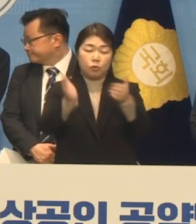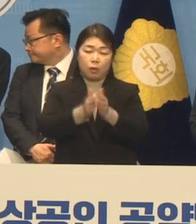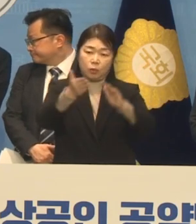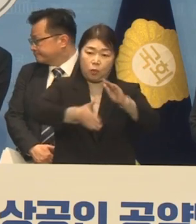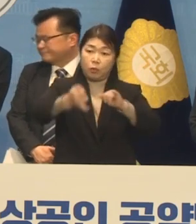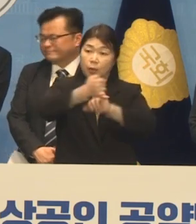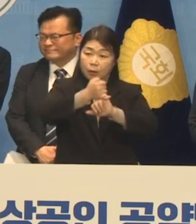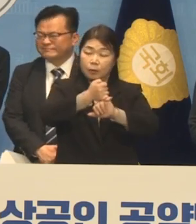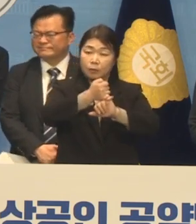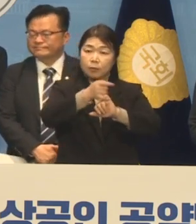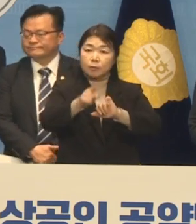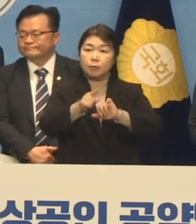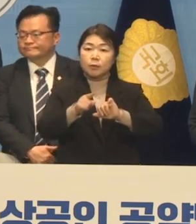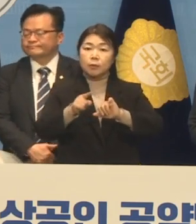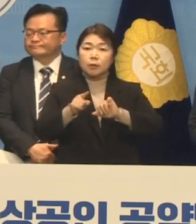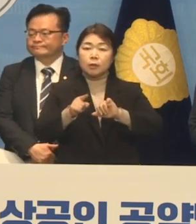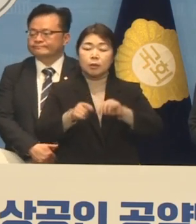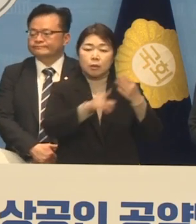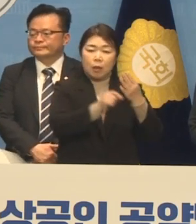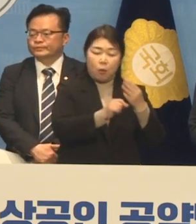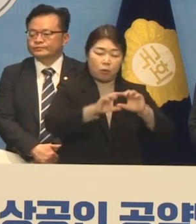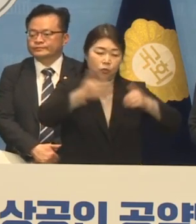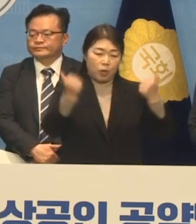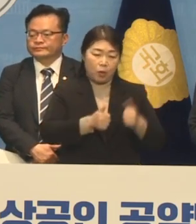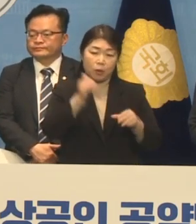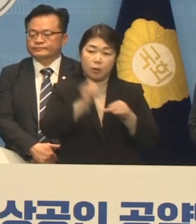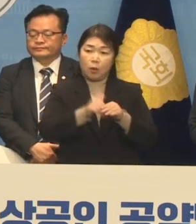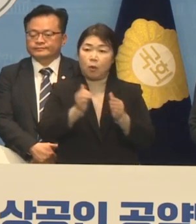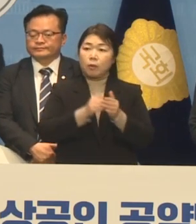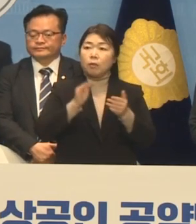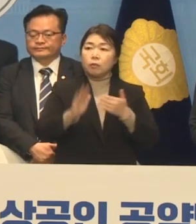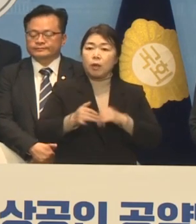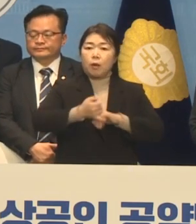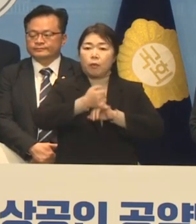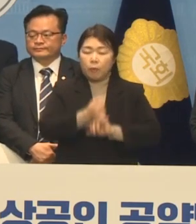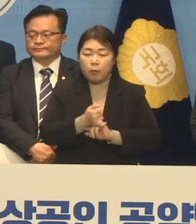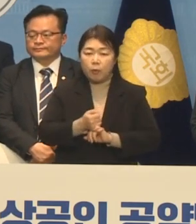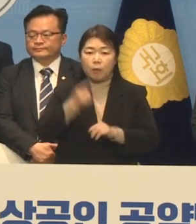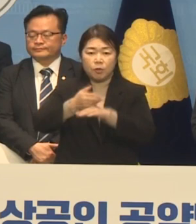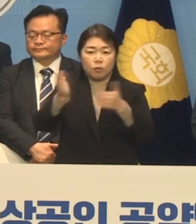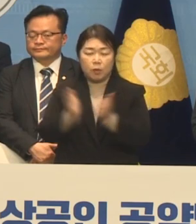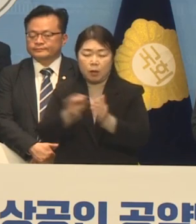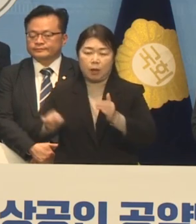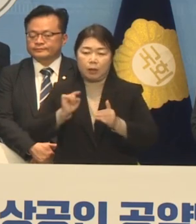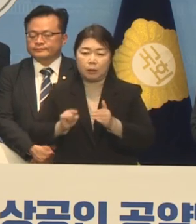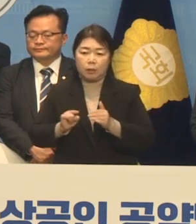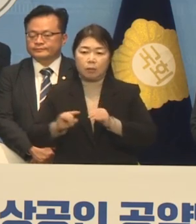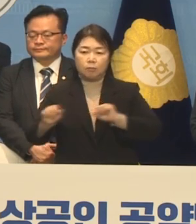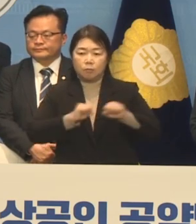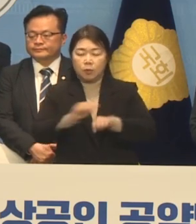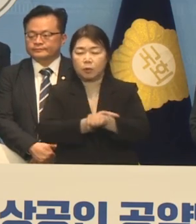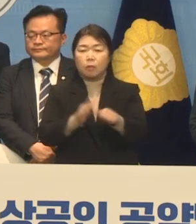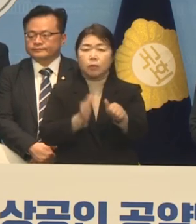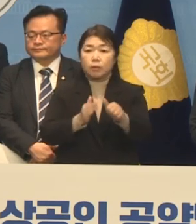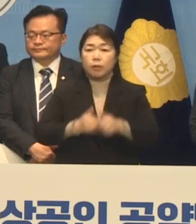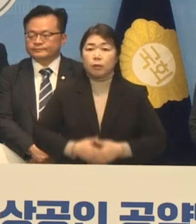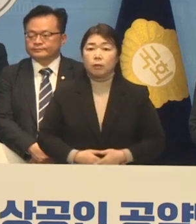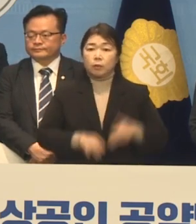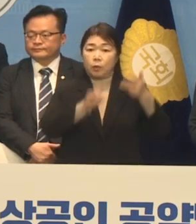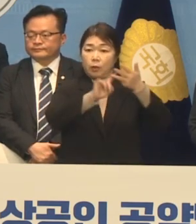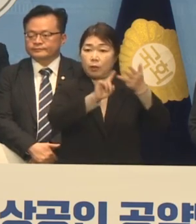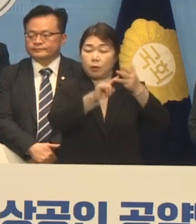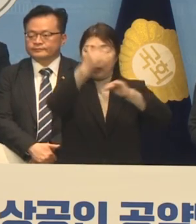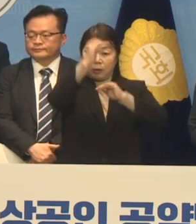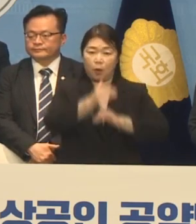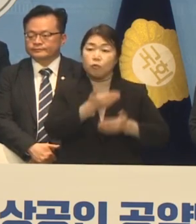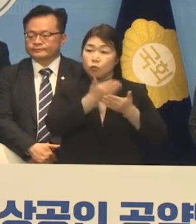공약은 4월달 총선 이후 꼭 당을 통해서 실현되기를 기대합니다. 8가지 담긴